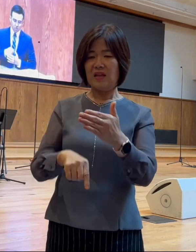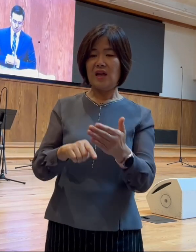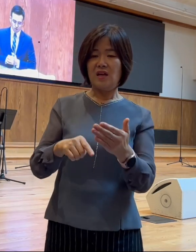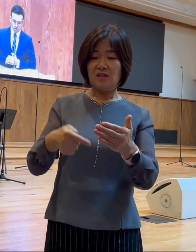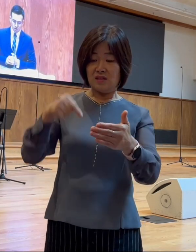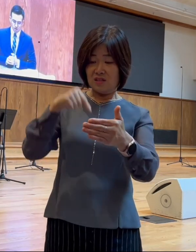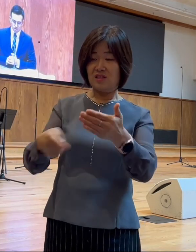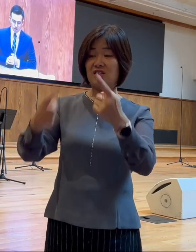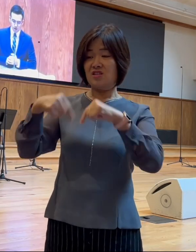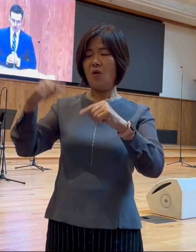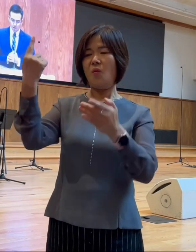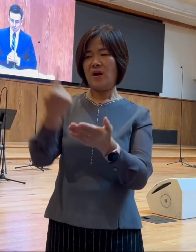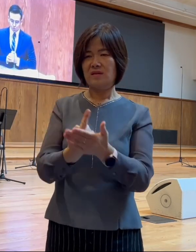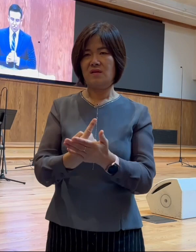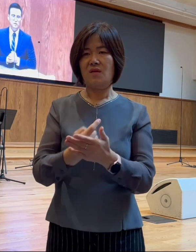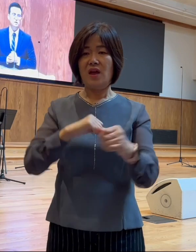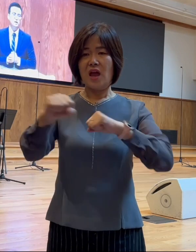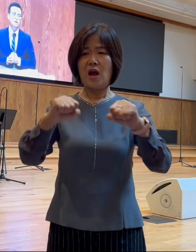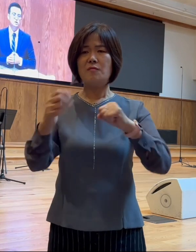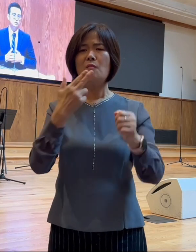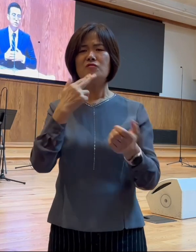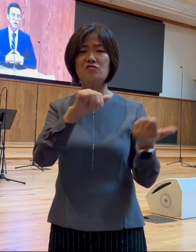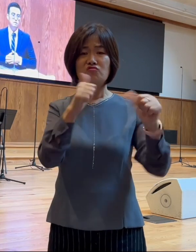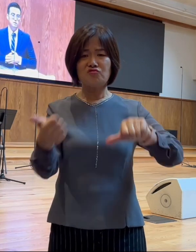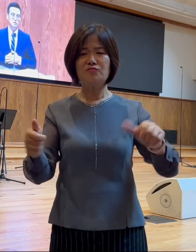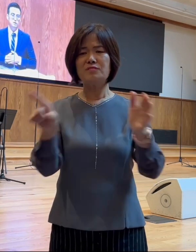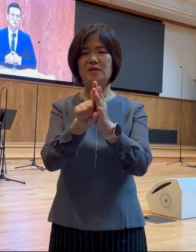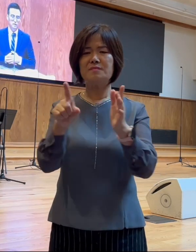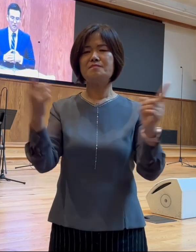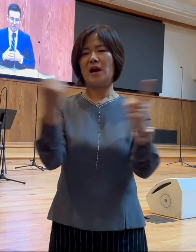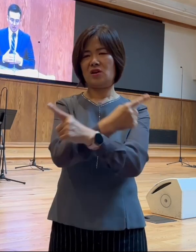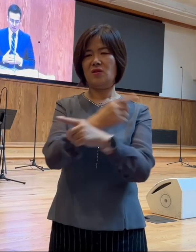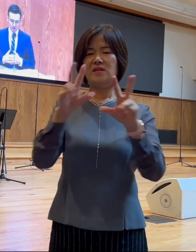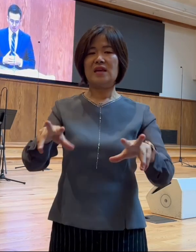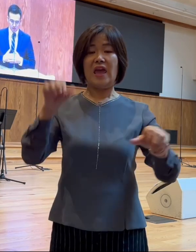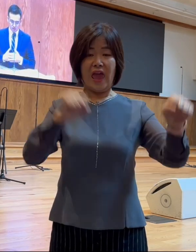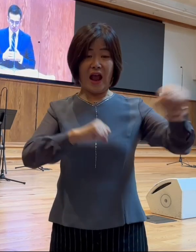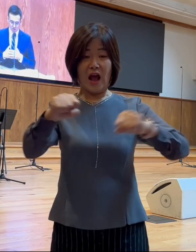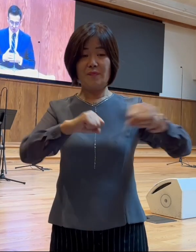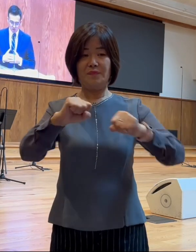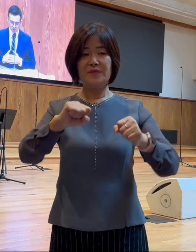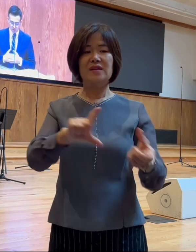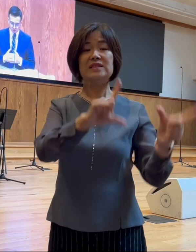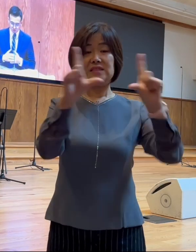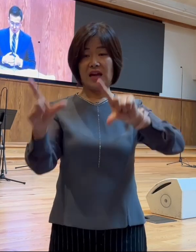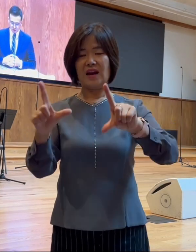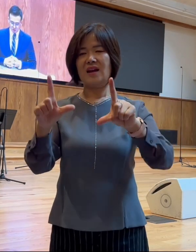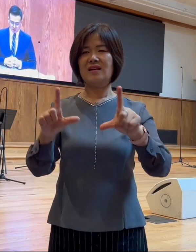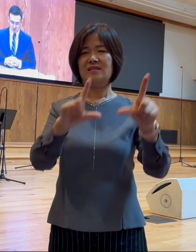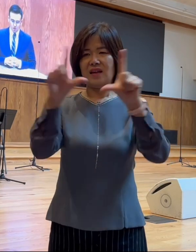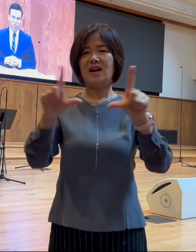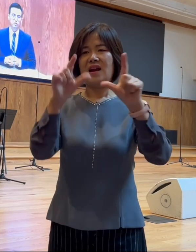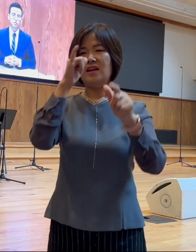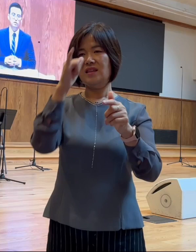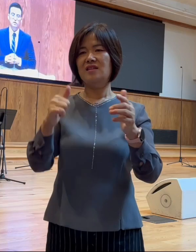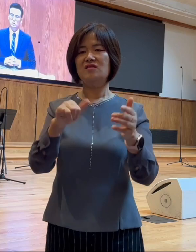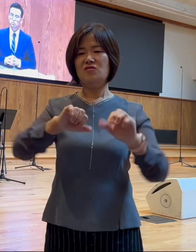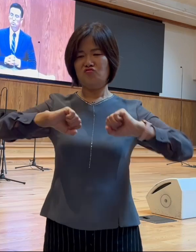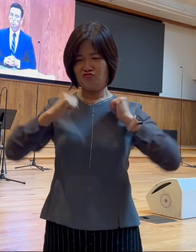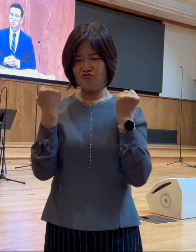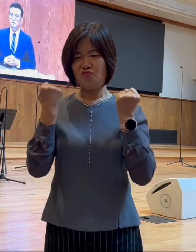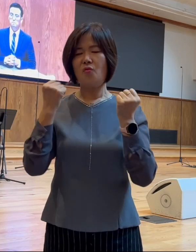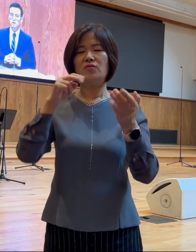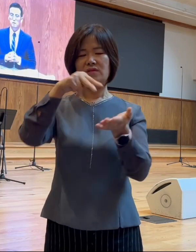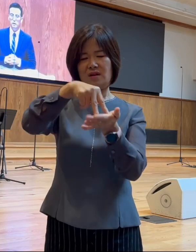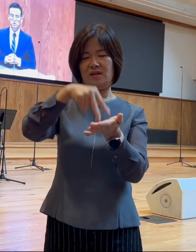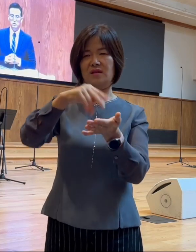들어온 거예요. 행함이 없는 죽은 상태가 아니라 실제로 행함이 있는 살아있는 그 믿음의 상태, 순종의 상태가 된 거예요. 그래서